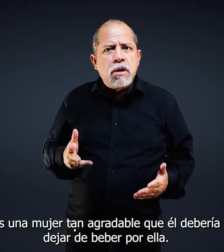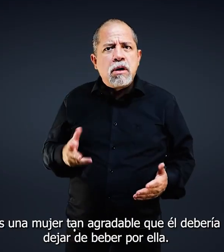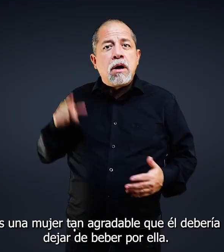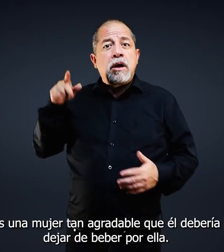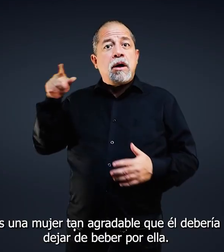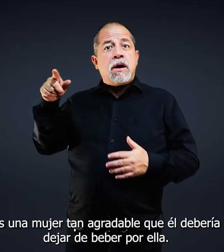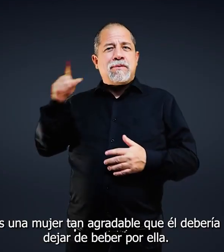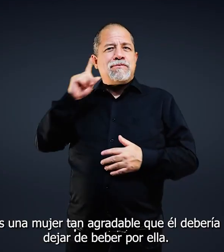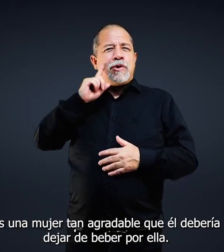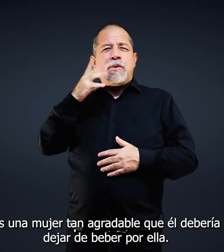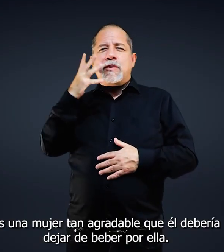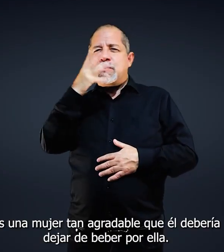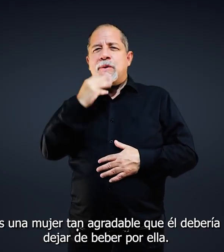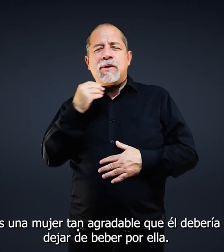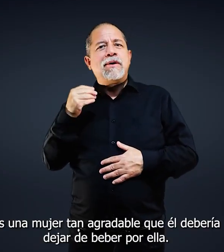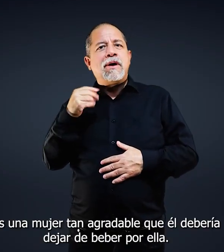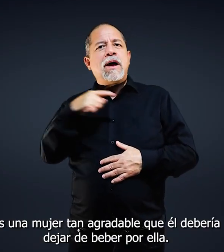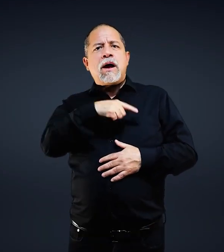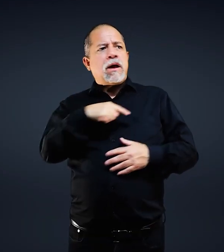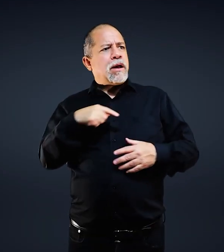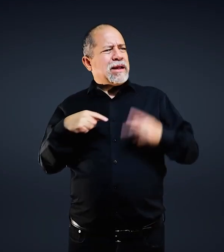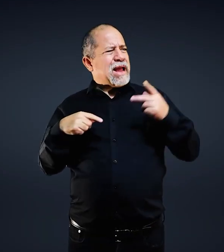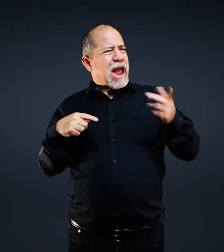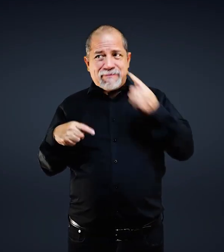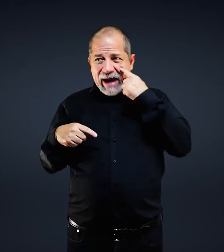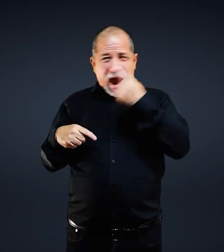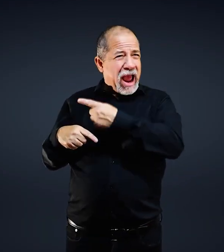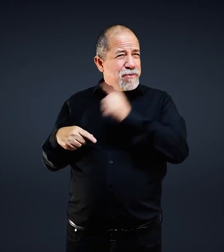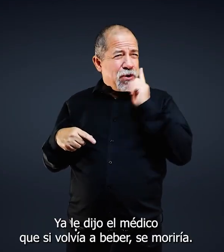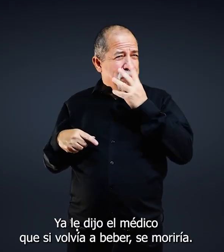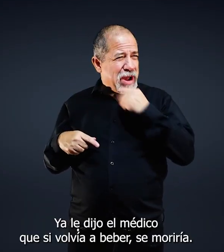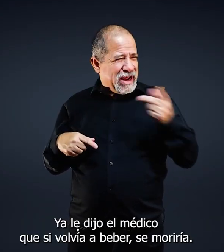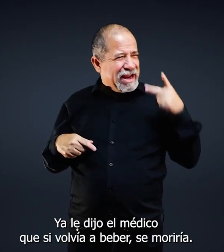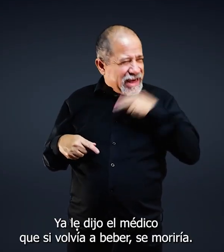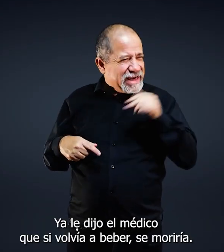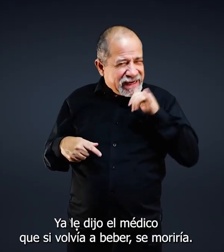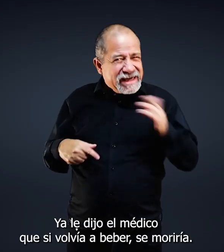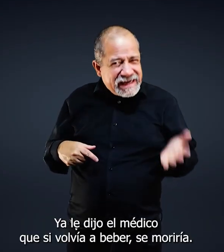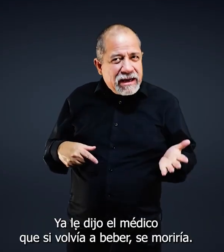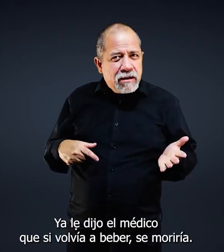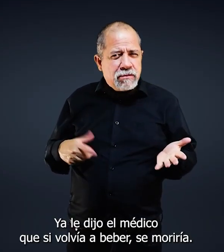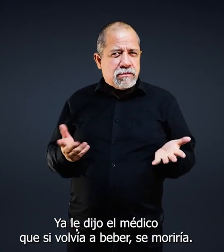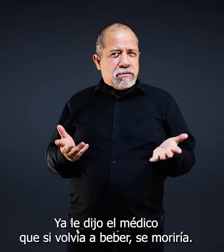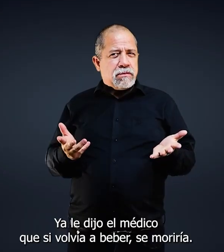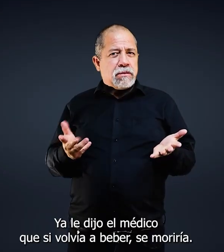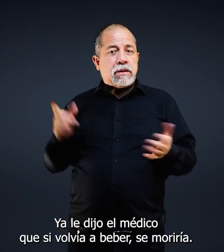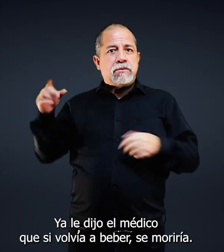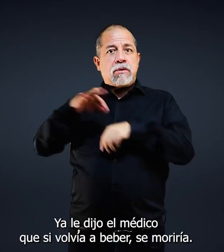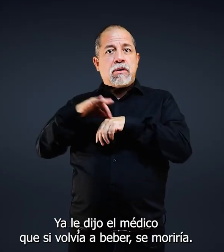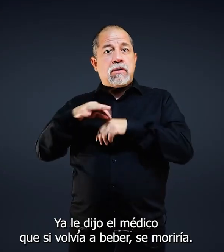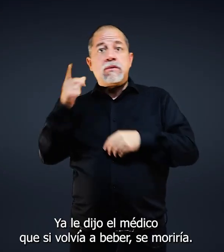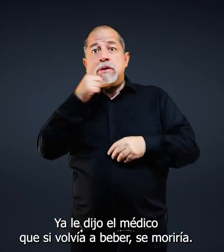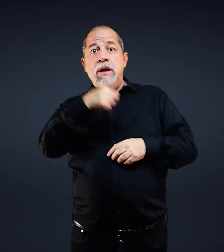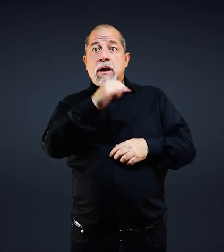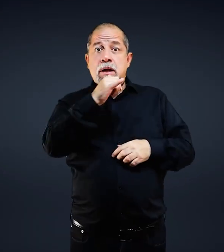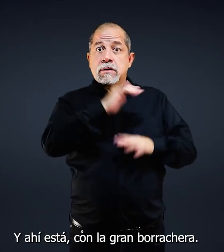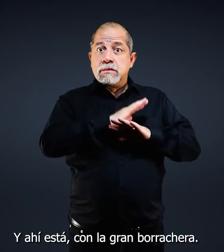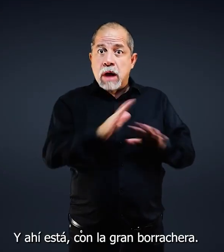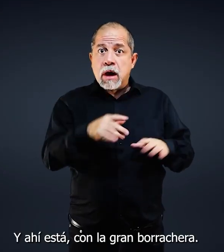que él debería dejar de beber por ella. Ya le dijo el médico que si volvía a beber, se moriría, y ahí está